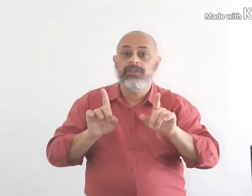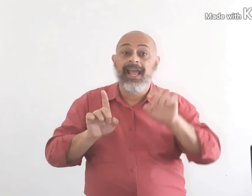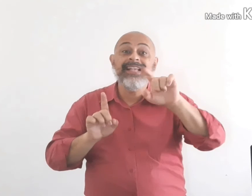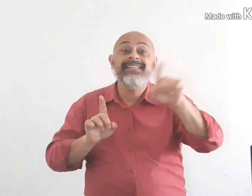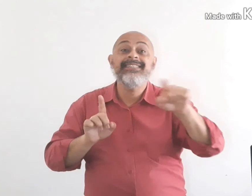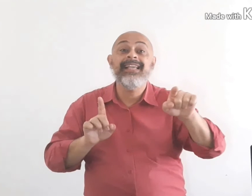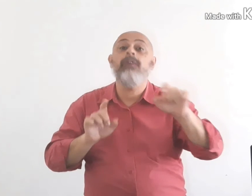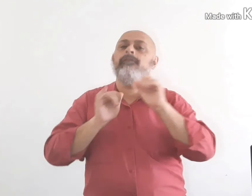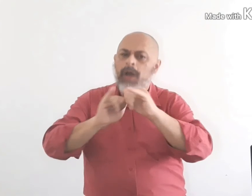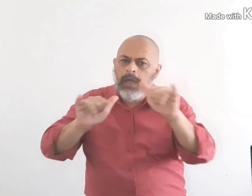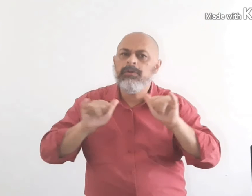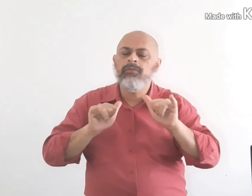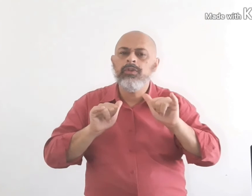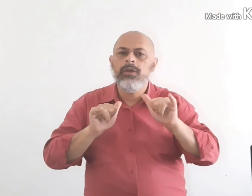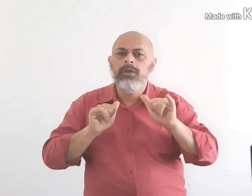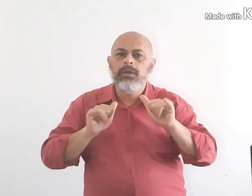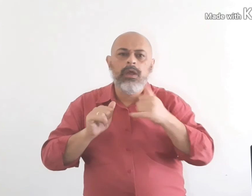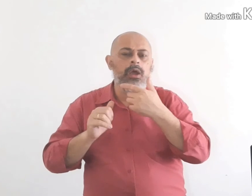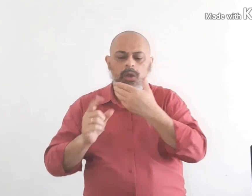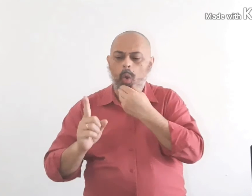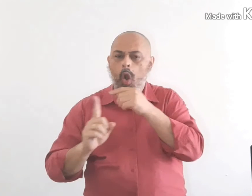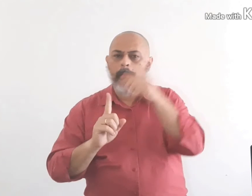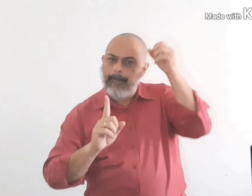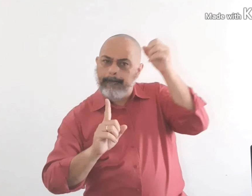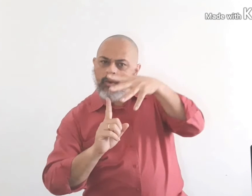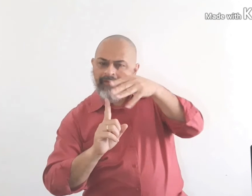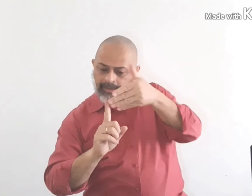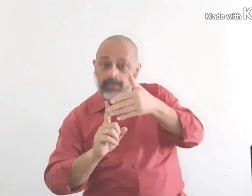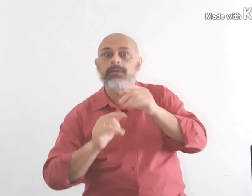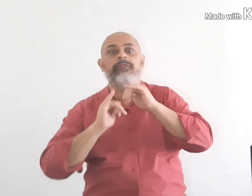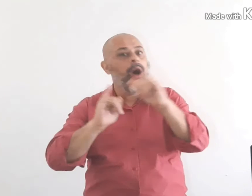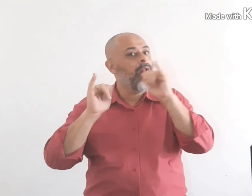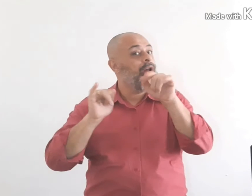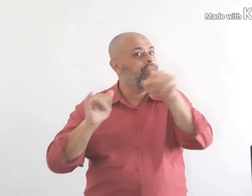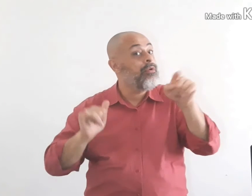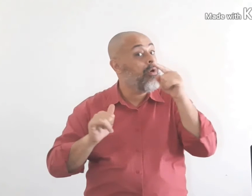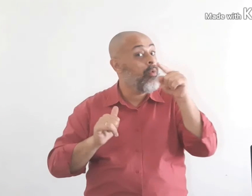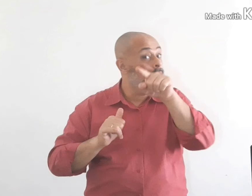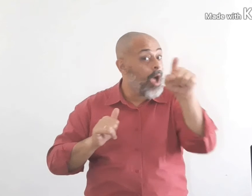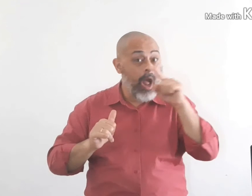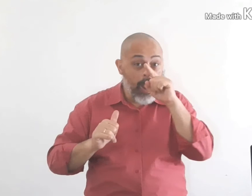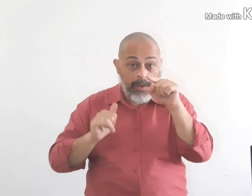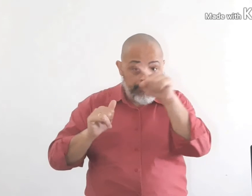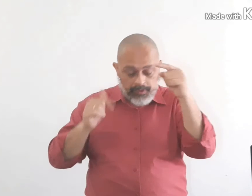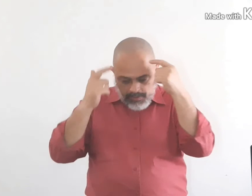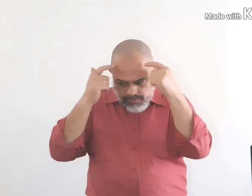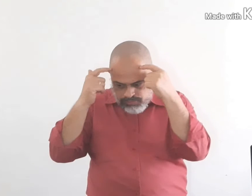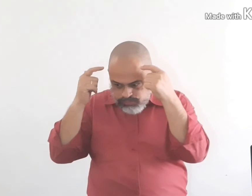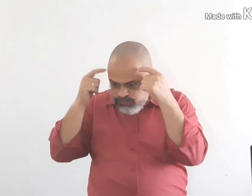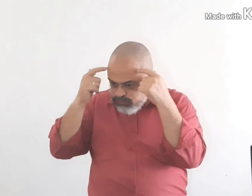e os profetas falam isso o tempo todo. São frutos da mente e da mão do artesão. Precisam